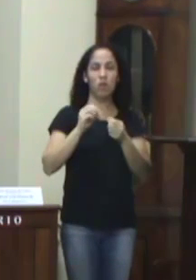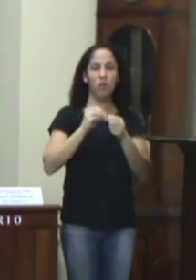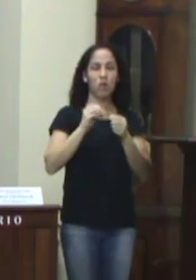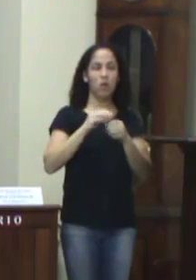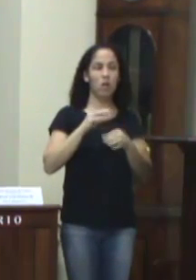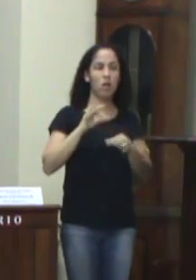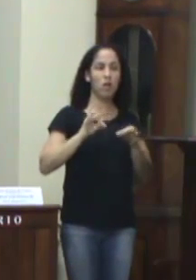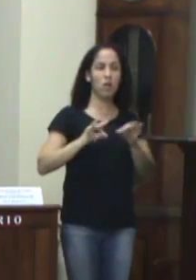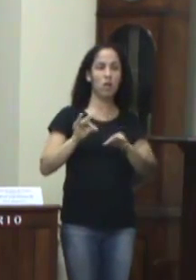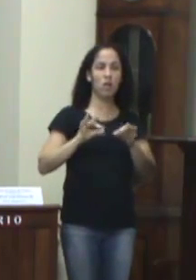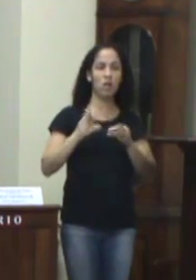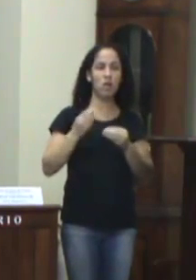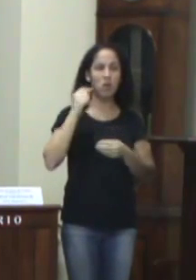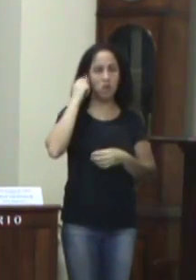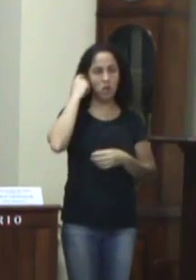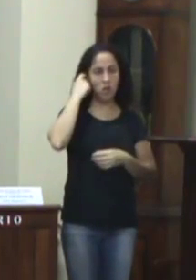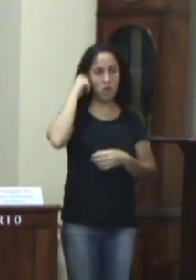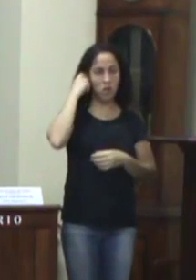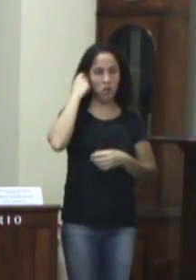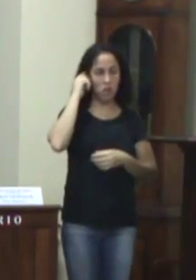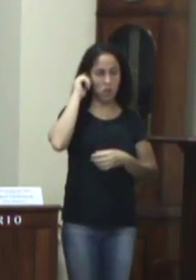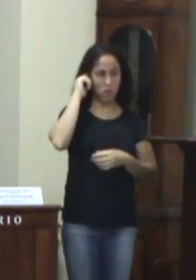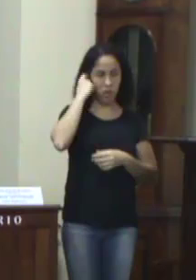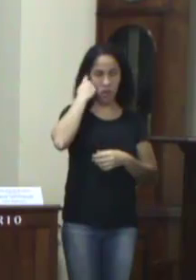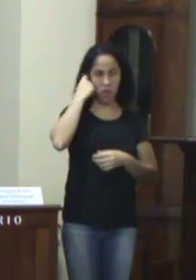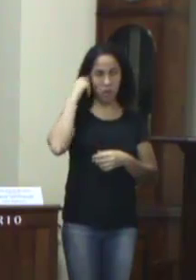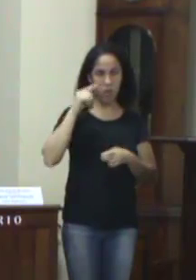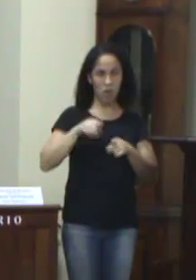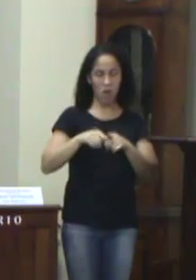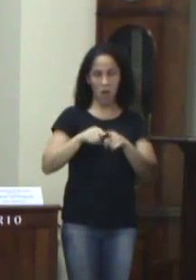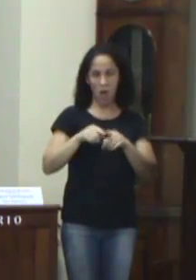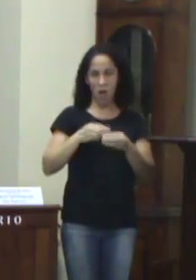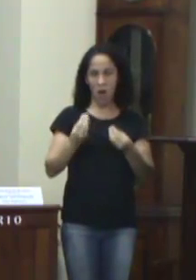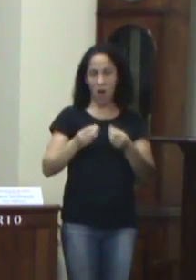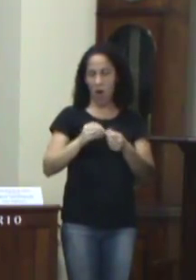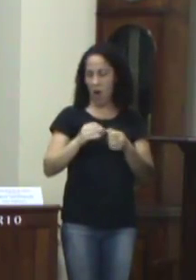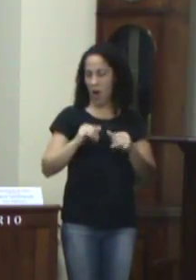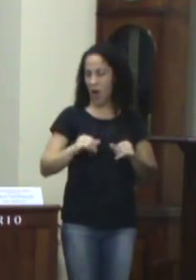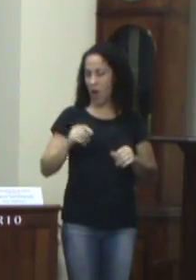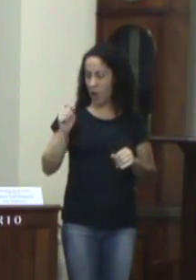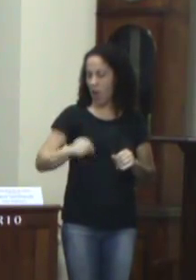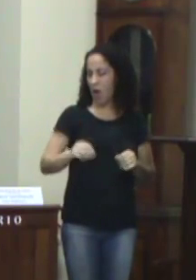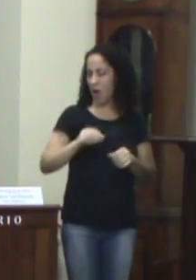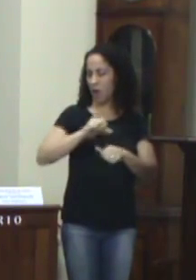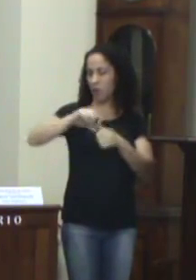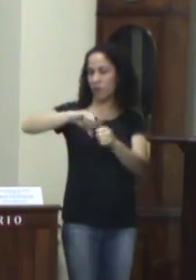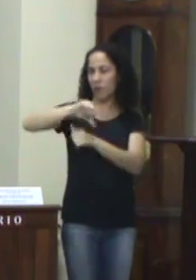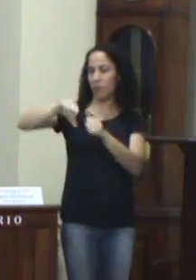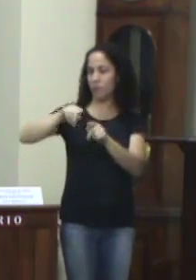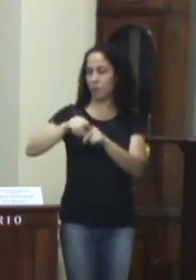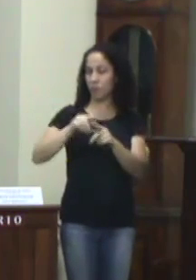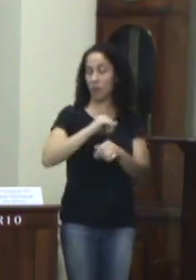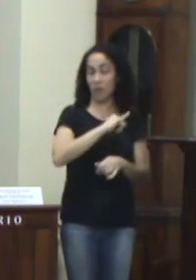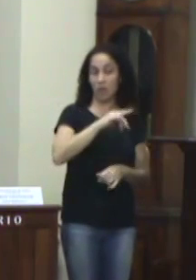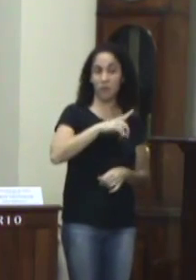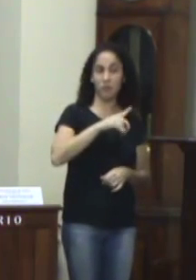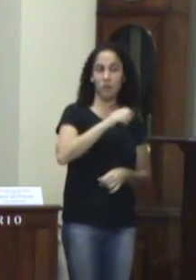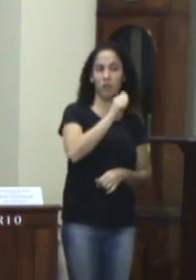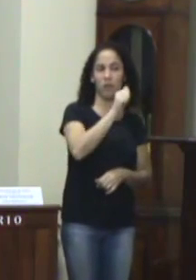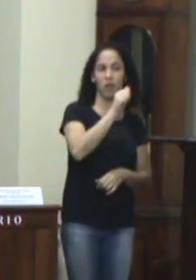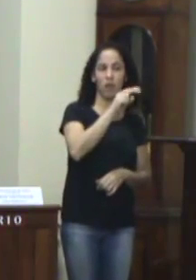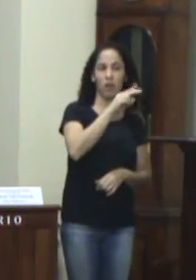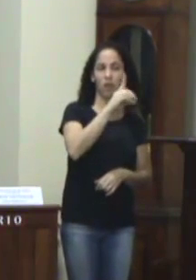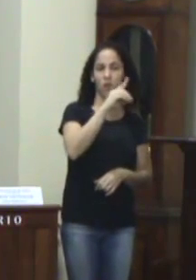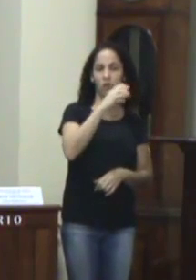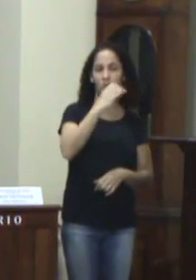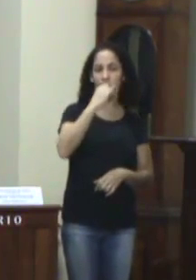Lei de Mobilidade Urbana, assim como o plano de mobilidade, que poderão sofrer alterações de acordo com as audiências públicas. Certo de